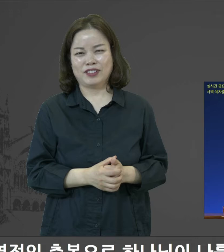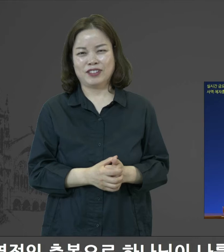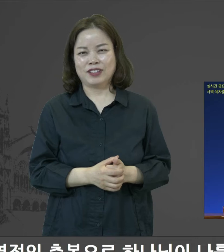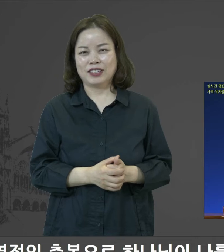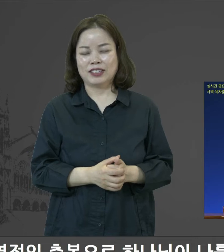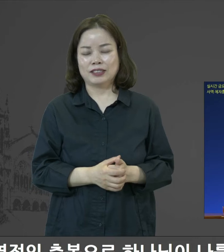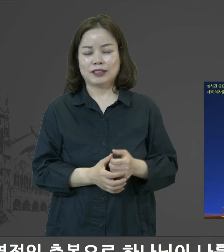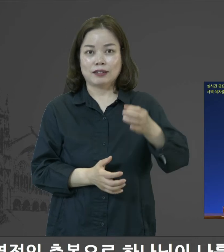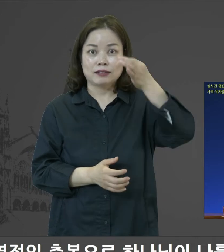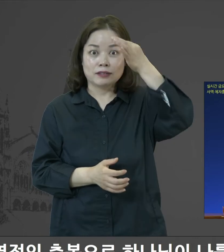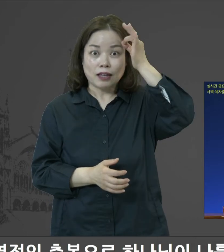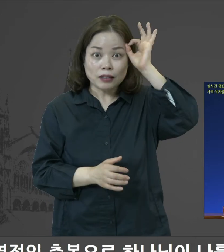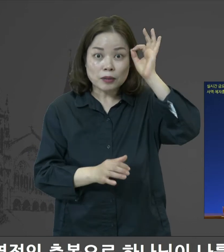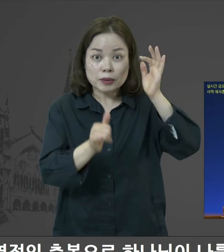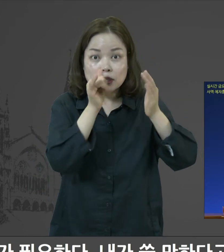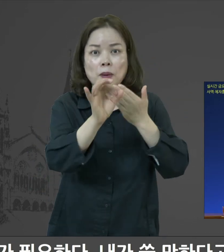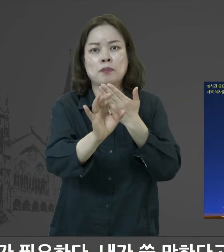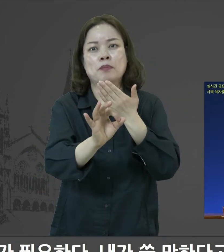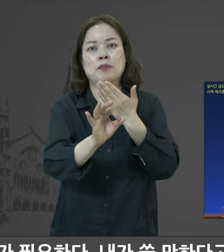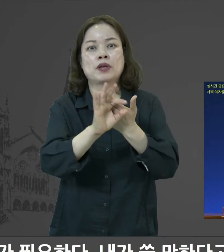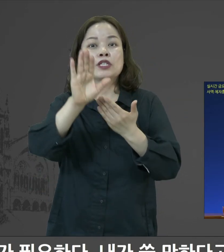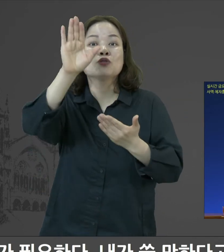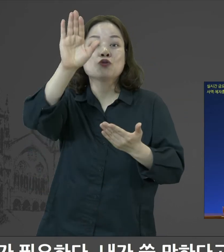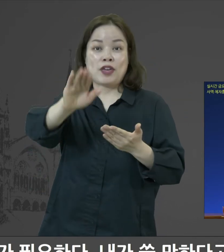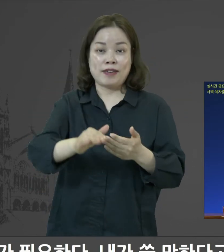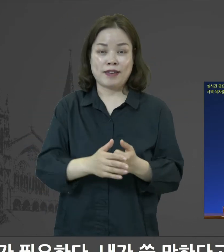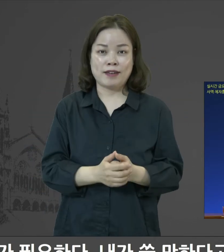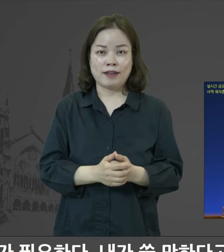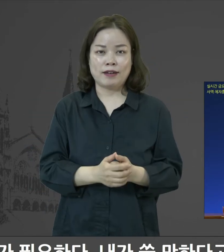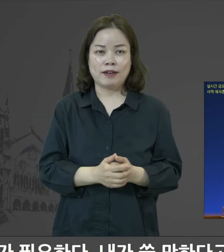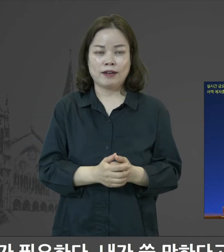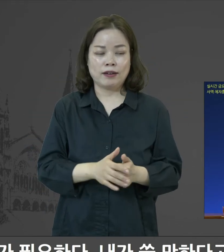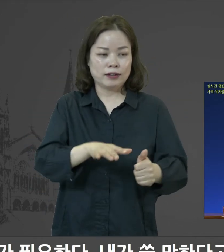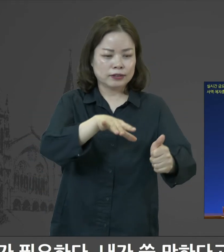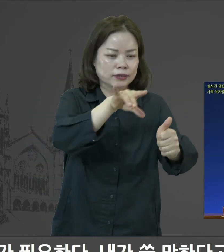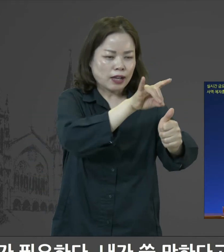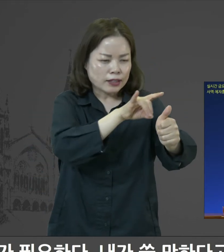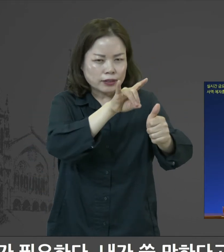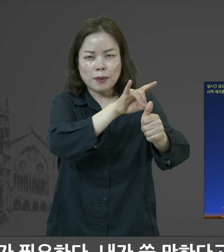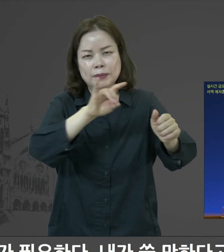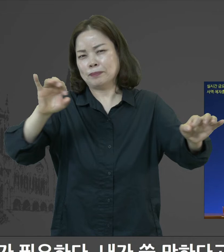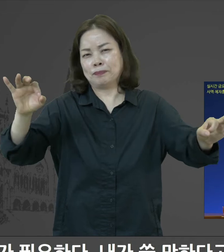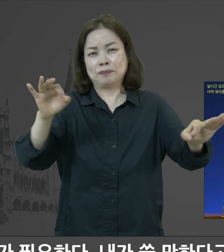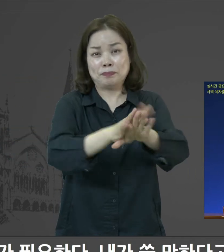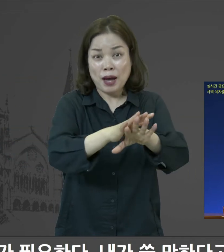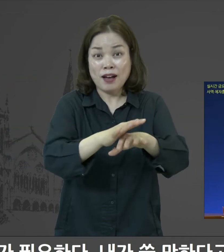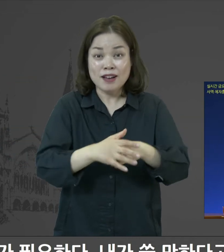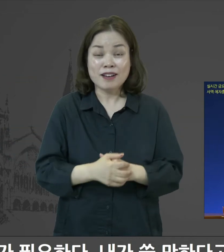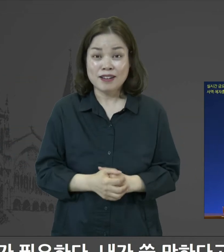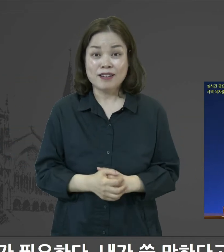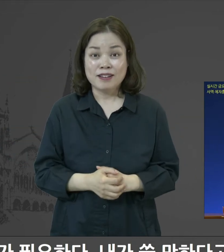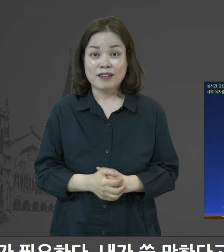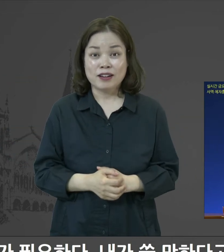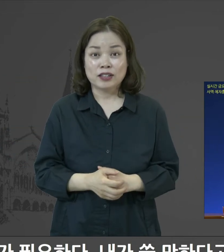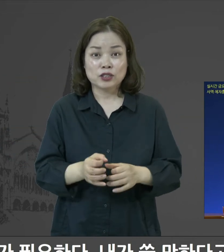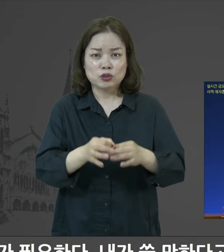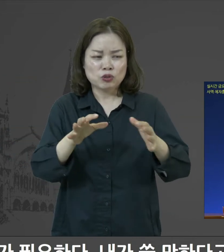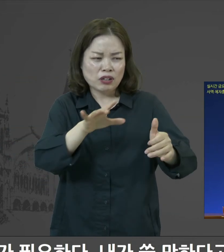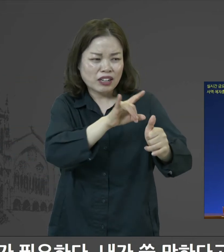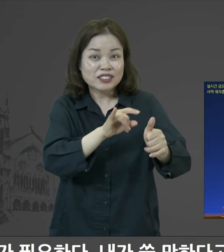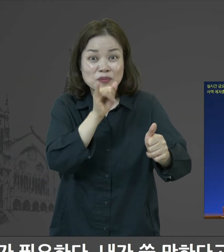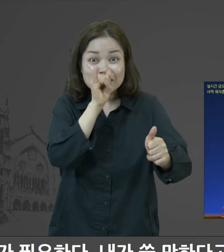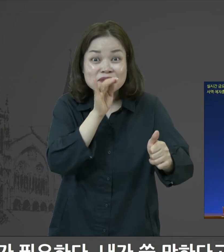여러분, 이거 깨달을 때요, 이후에 간사함이 없어지기를 주 안에서 소망합니다. 그동안에 우리 간사함